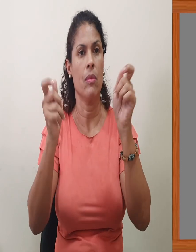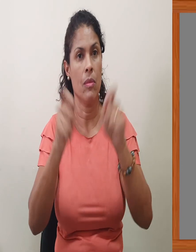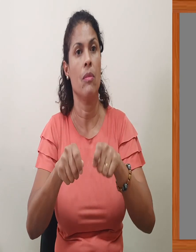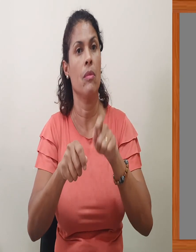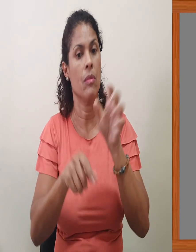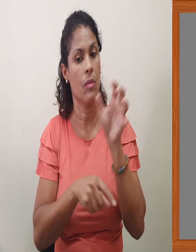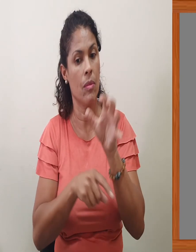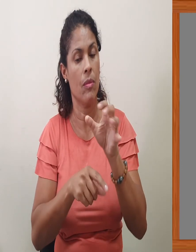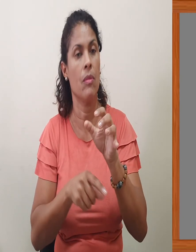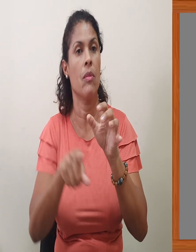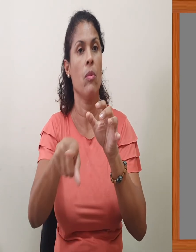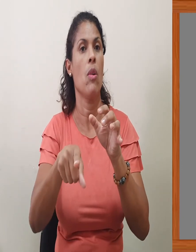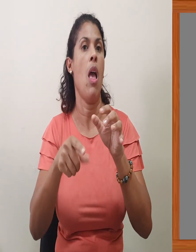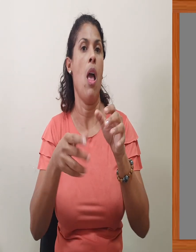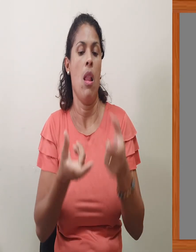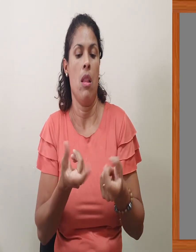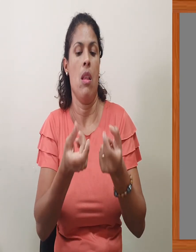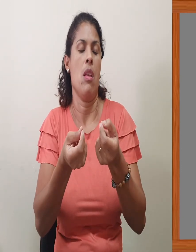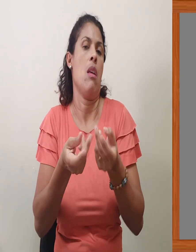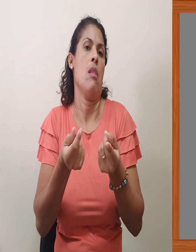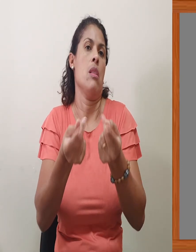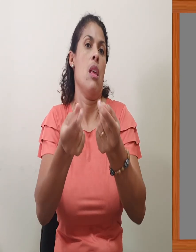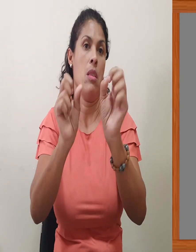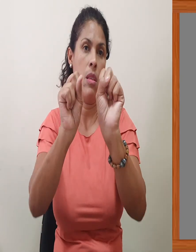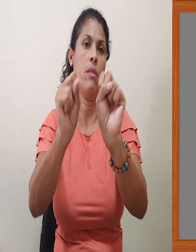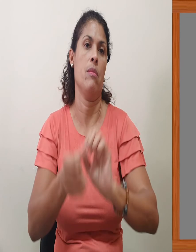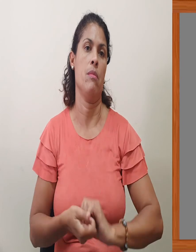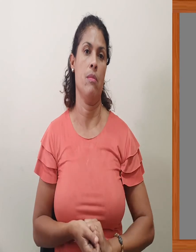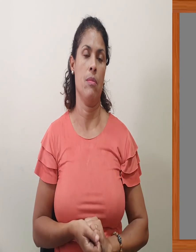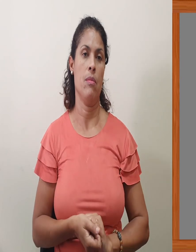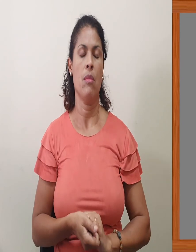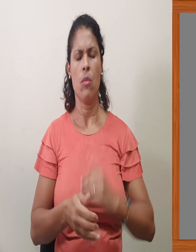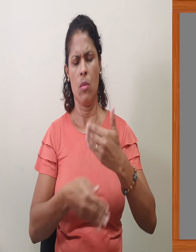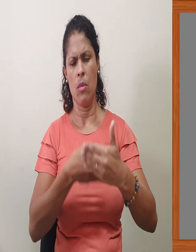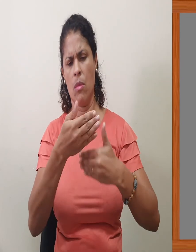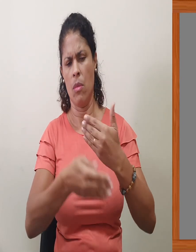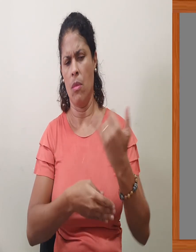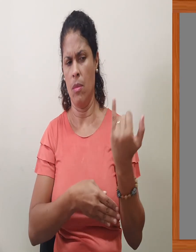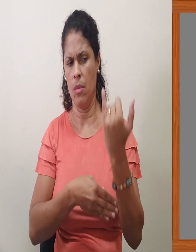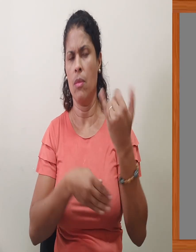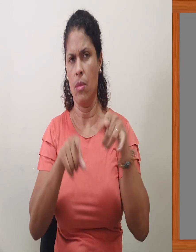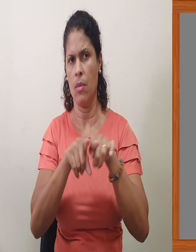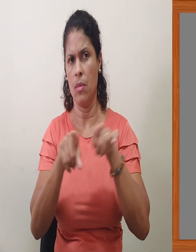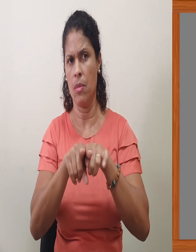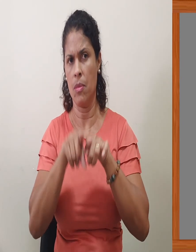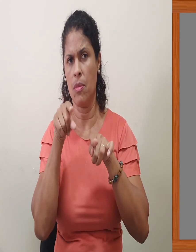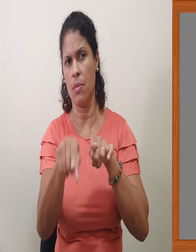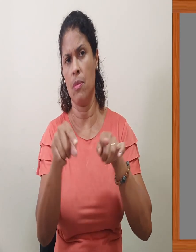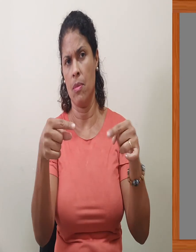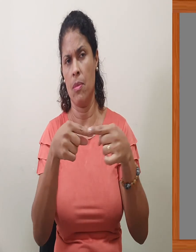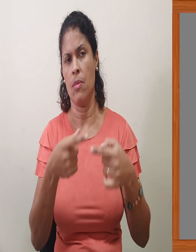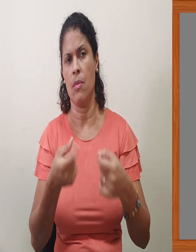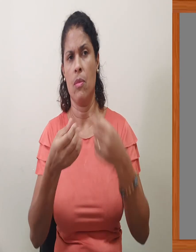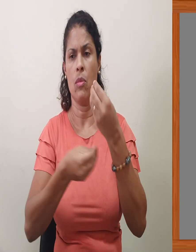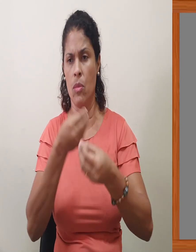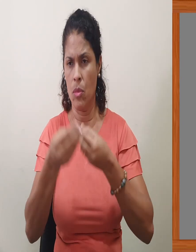95% das células tumorais em estágio avançado expressam a telomerase, o que nos sugere que ela pode conferir